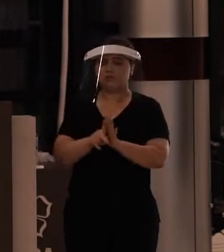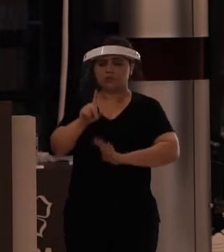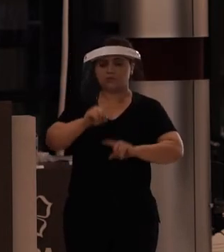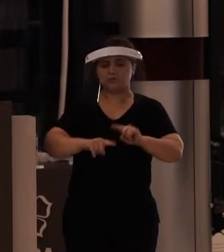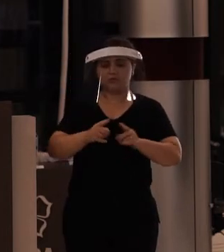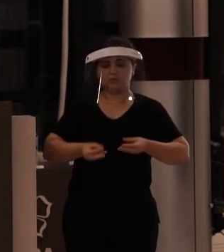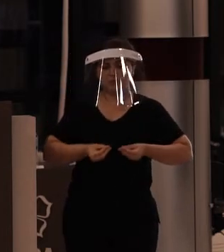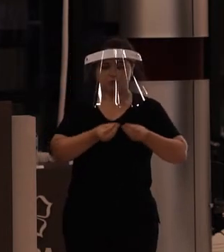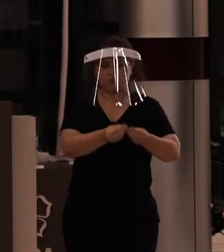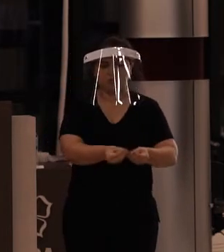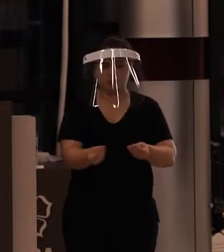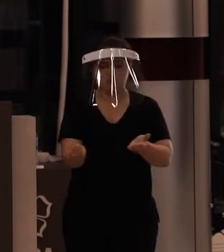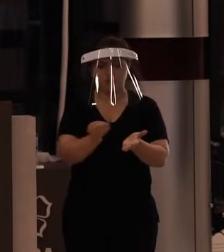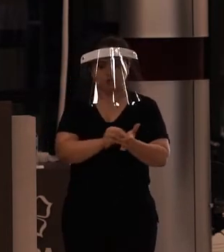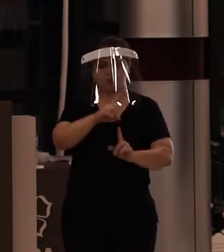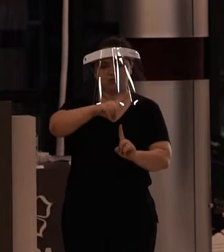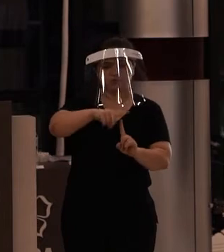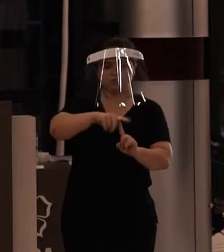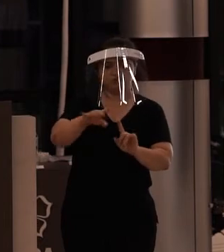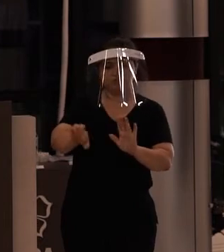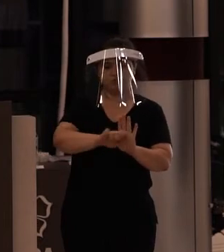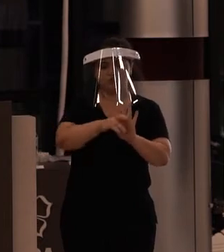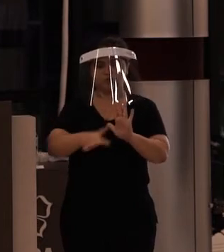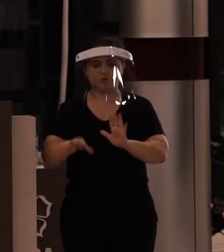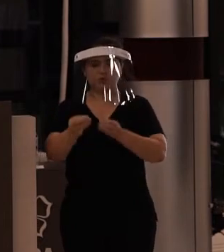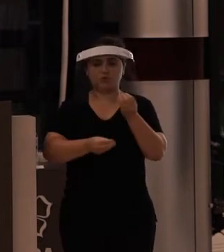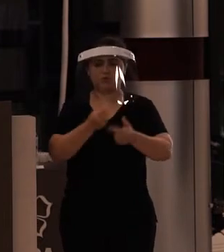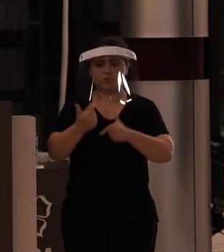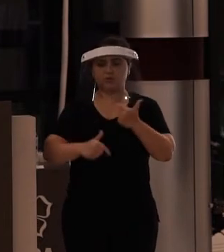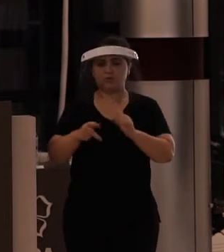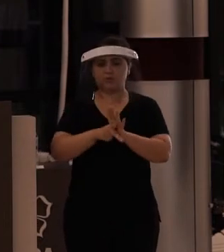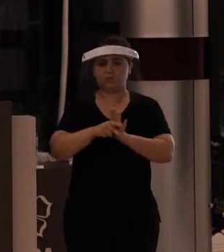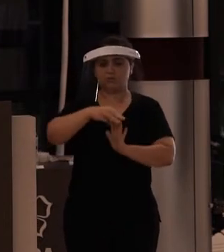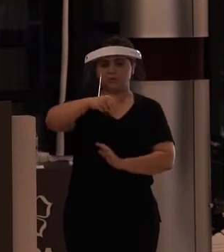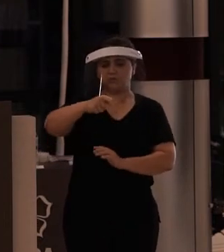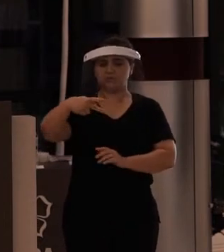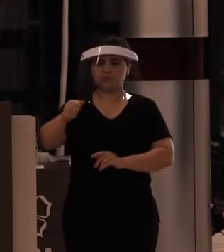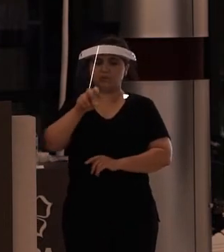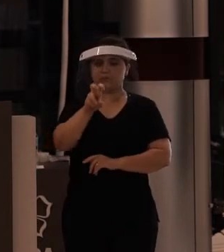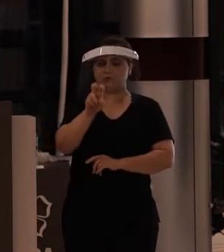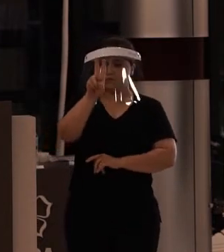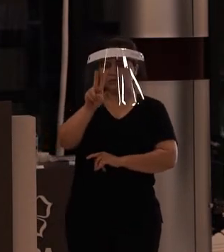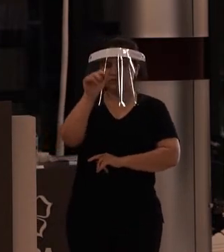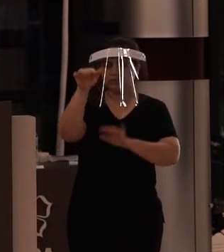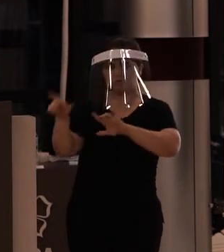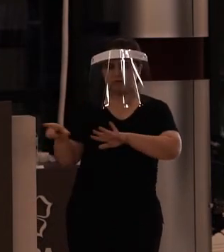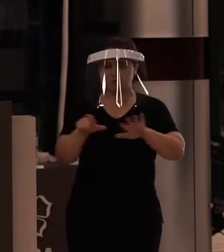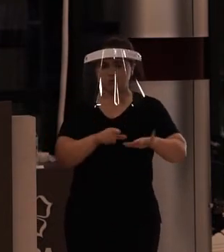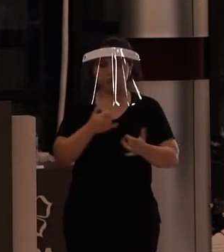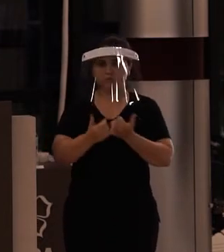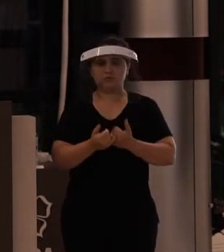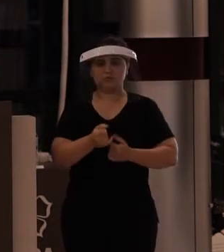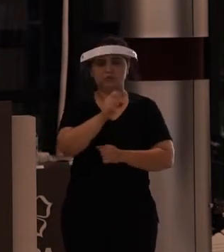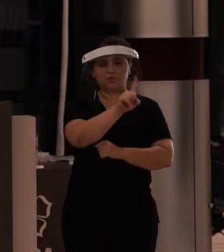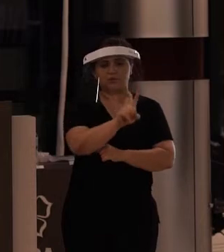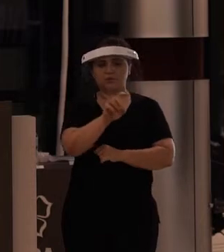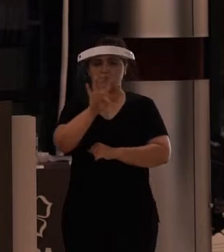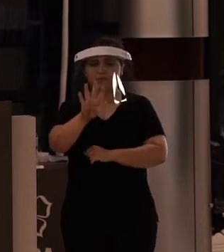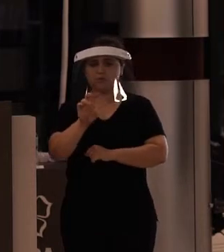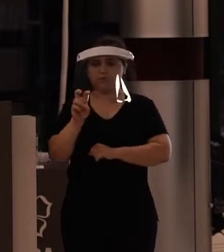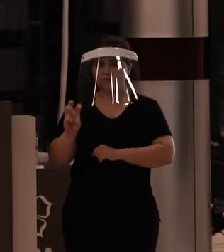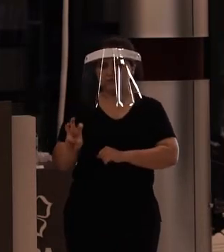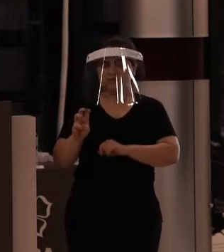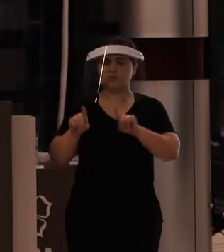que vão receber determinado tipo de manutenção quando eu estou trabalhando com um mapa de 52 semanas. Então, classe 1, 4, 2, 3,